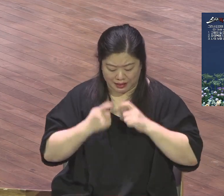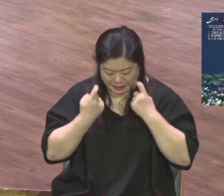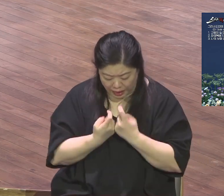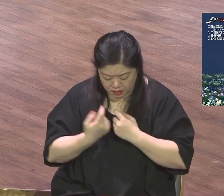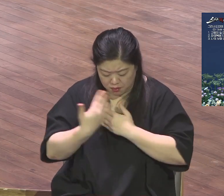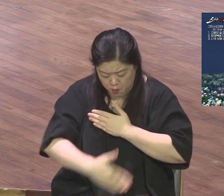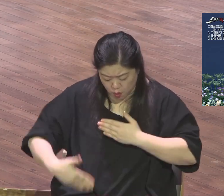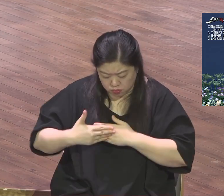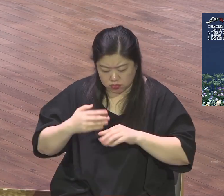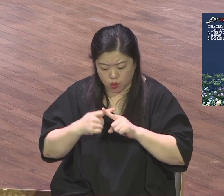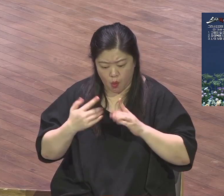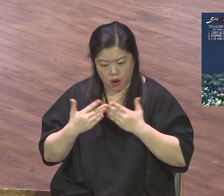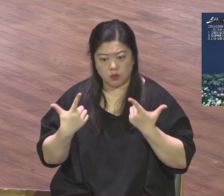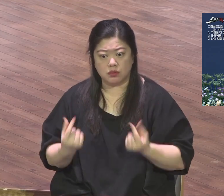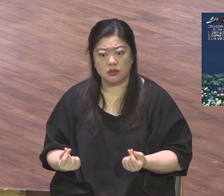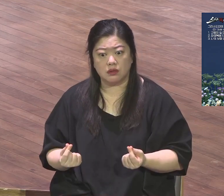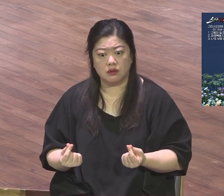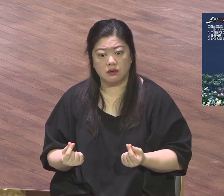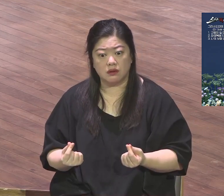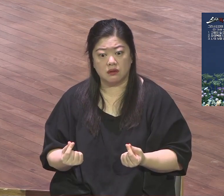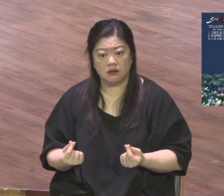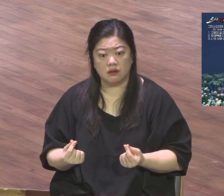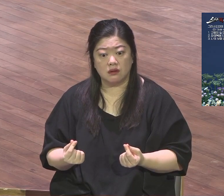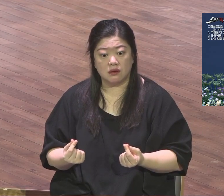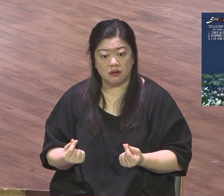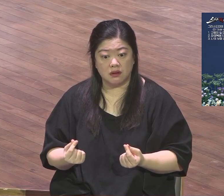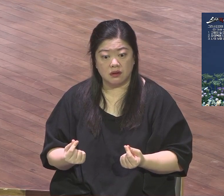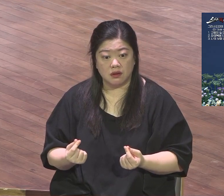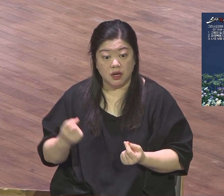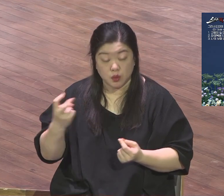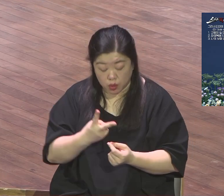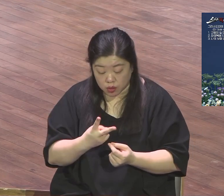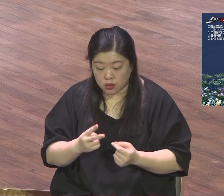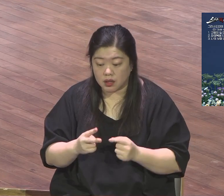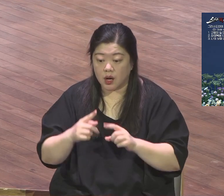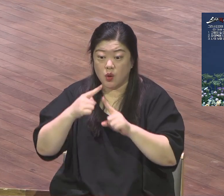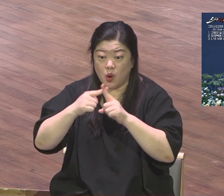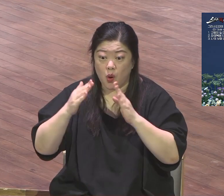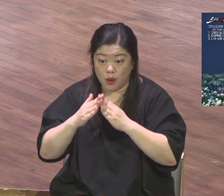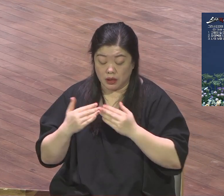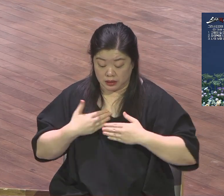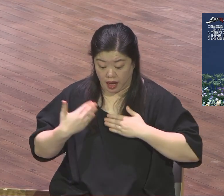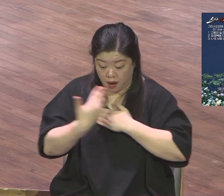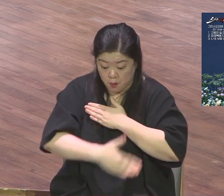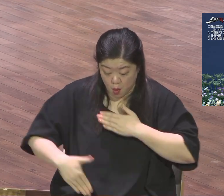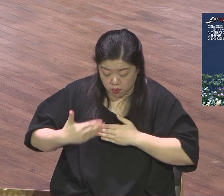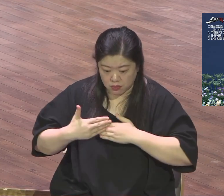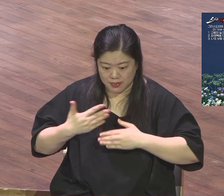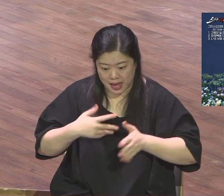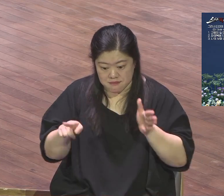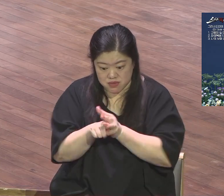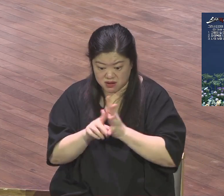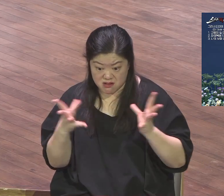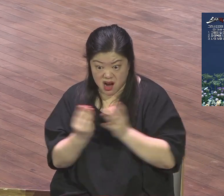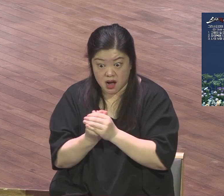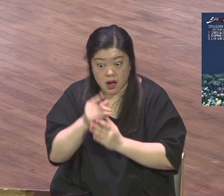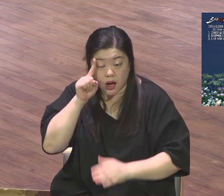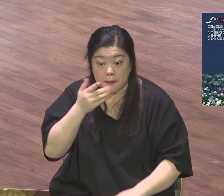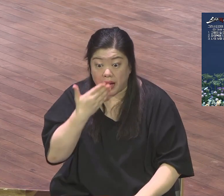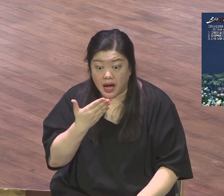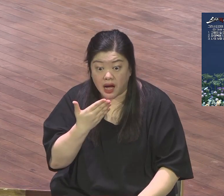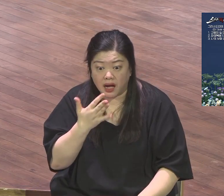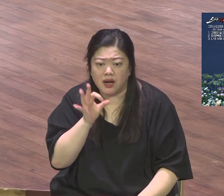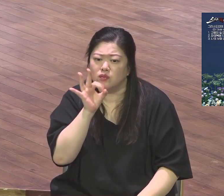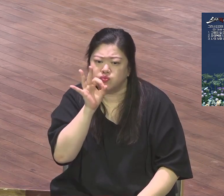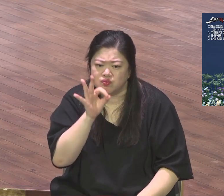지금도 계속 성화의 과정을 걷고 있는 거예요. 지금도 계속 공사 중이에요. 지금도 계속 일하고 있는 거예요. 그렇기 때문에